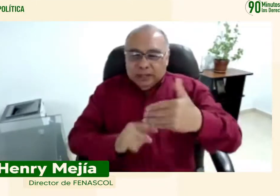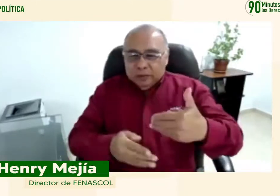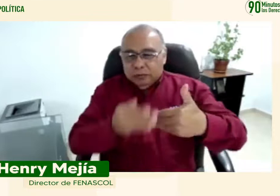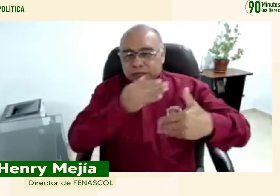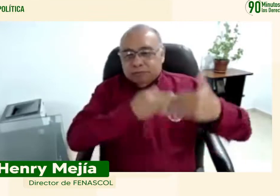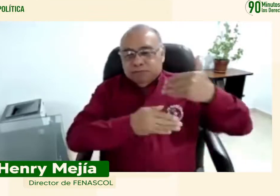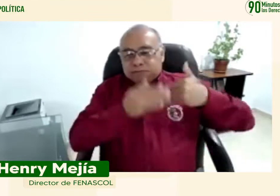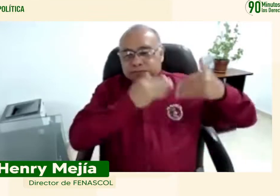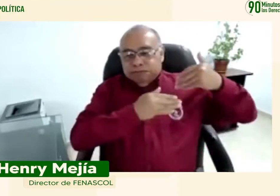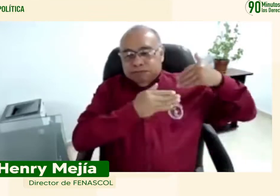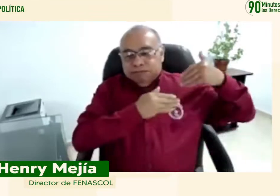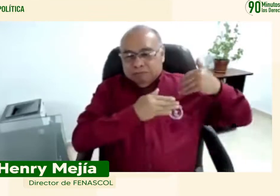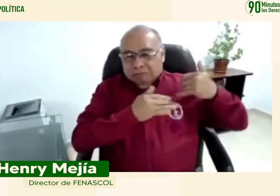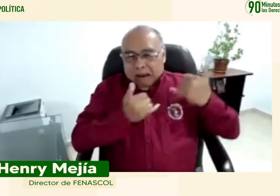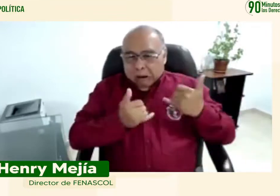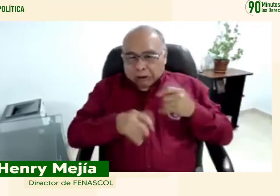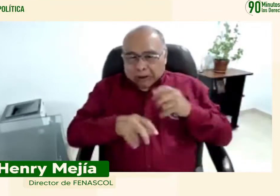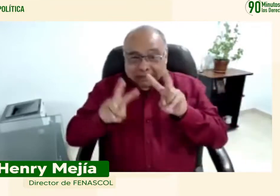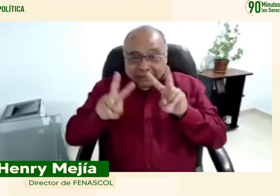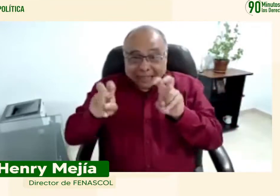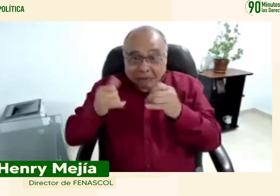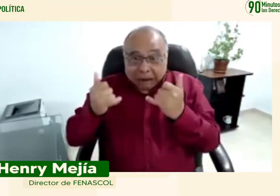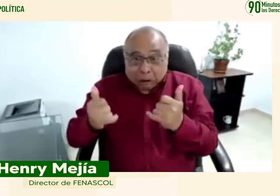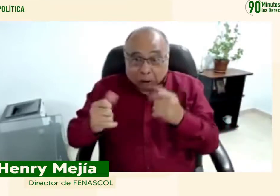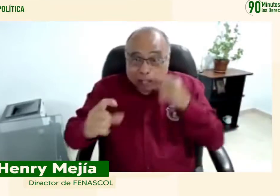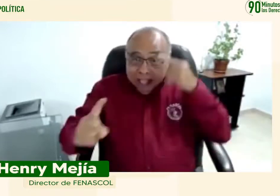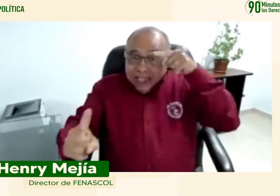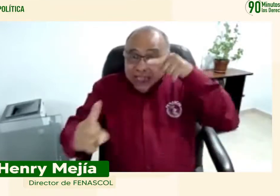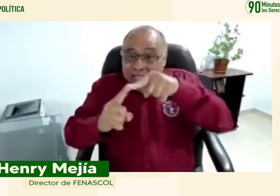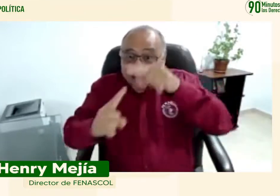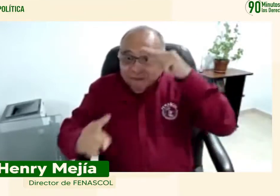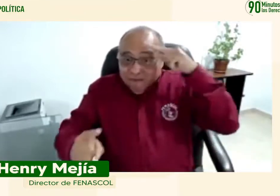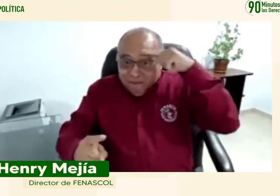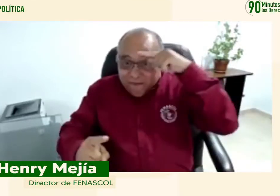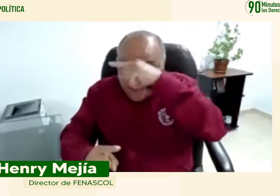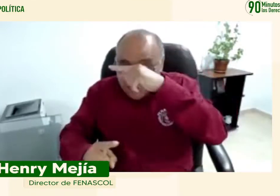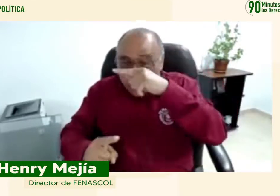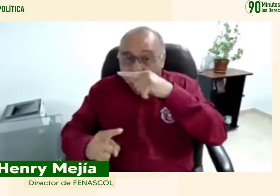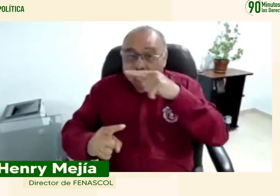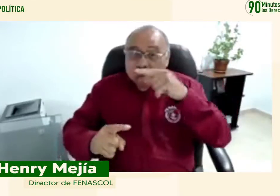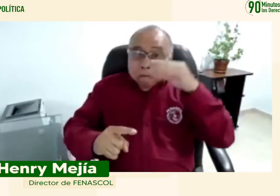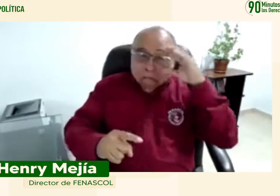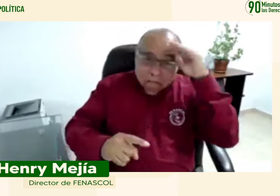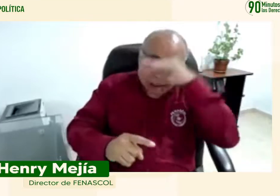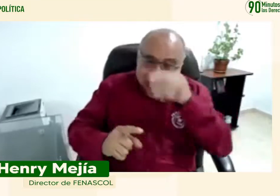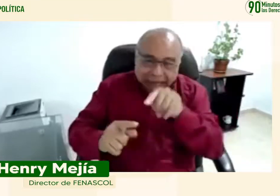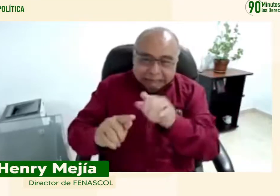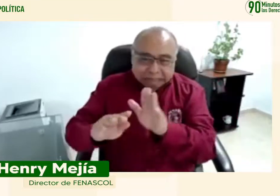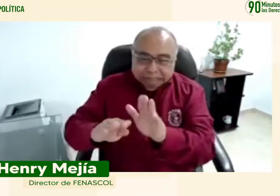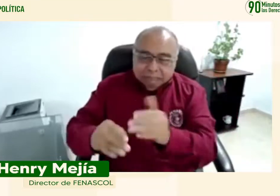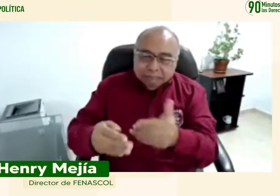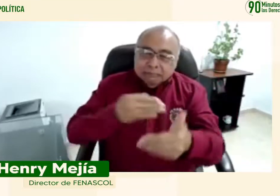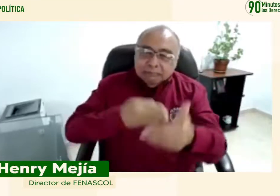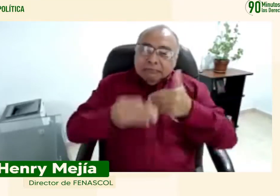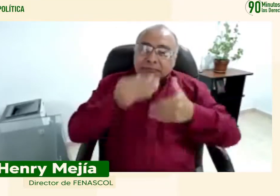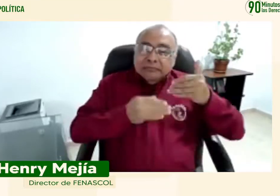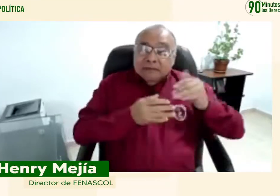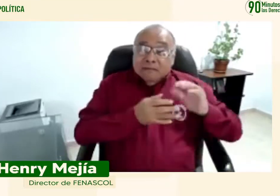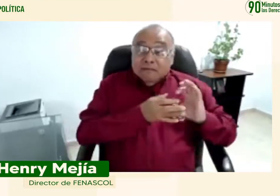es que quiero darles un poco de contexto desde la experiencia que hemos tenido en alcohol no solamente hablando de los candidatos actuales